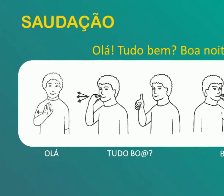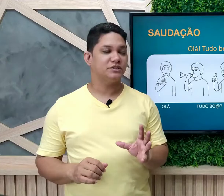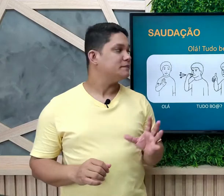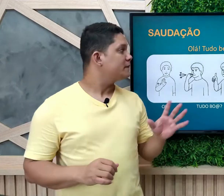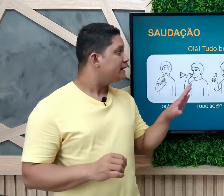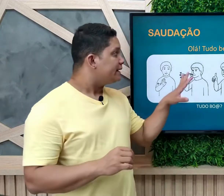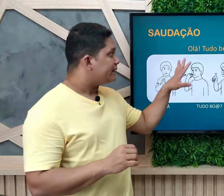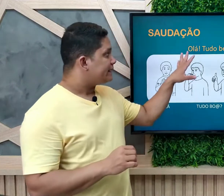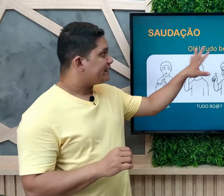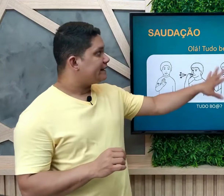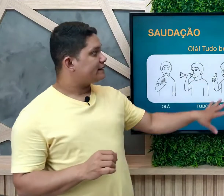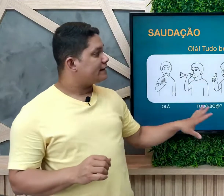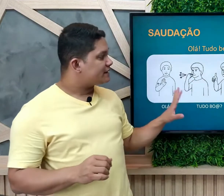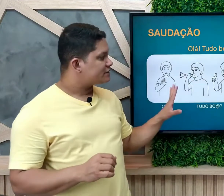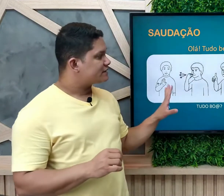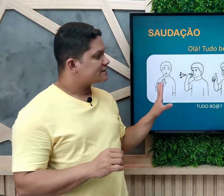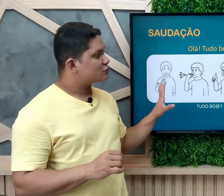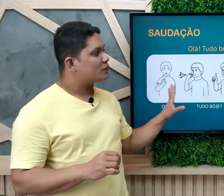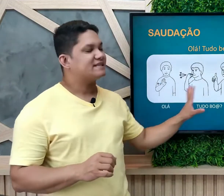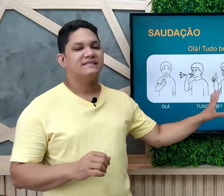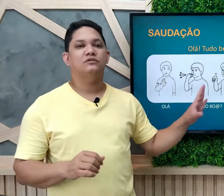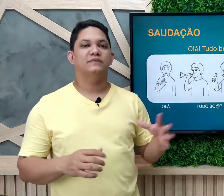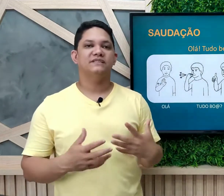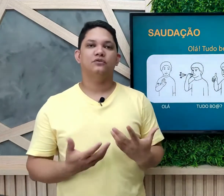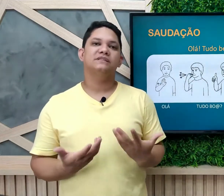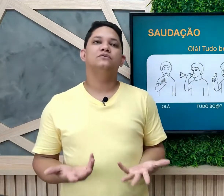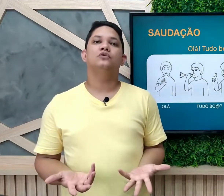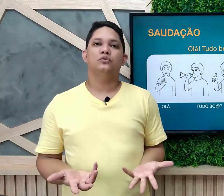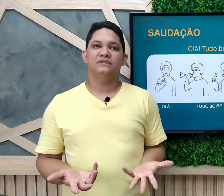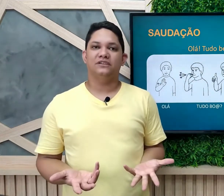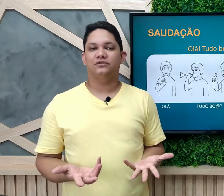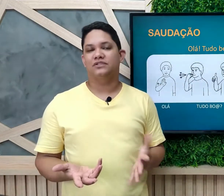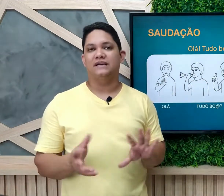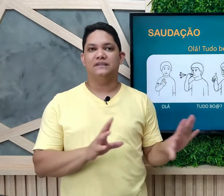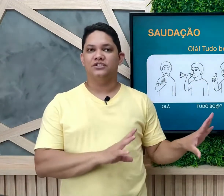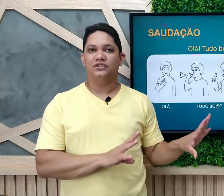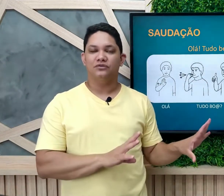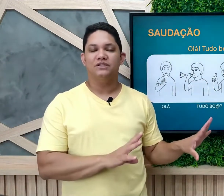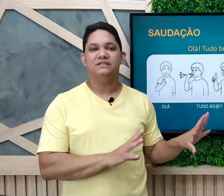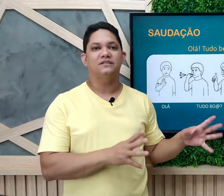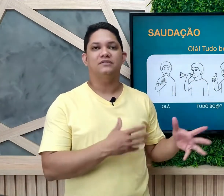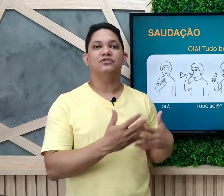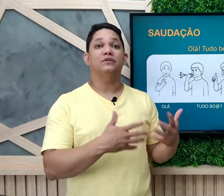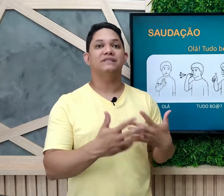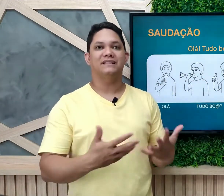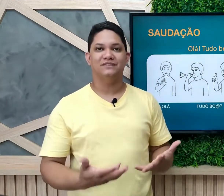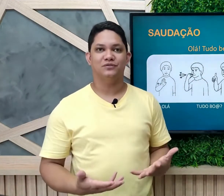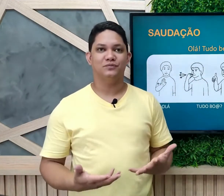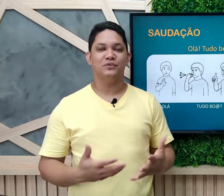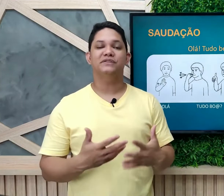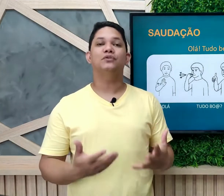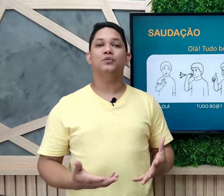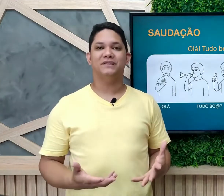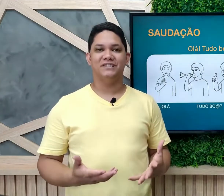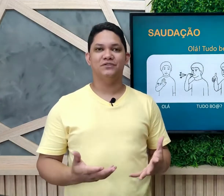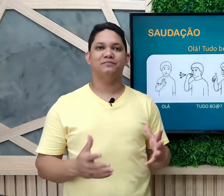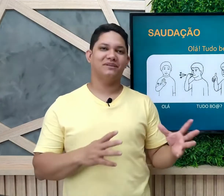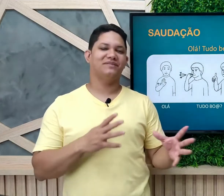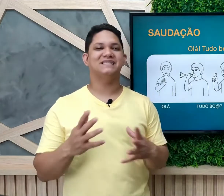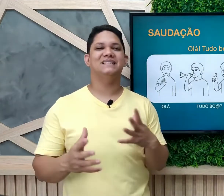noite. Esta situação é uma situação em contexto já, né? A gente está utilizando então já os sinais num possível contexto para